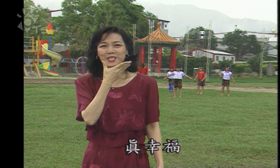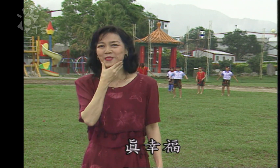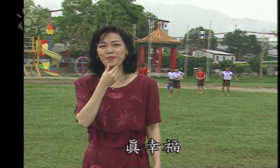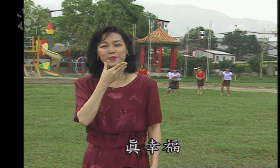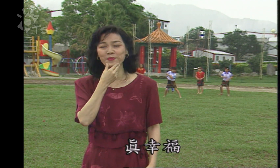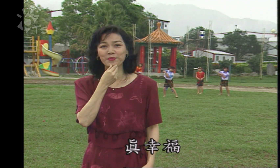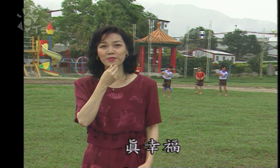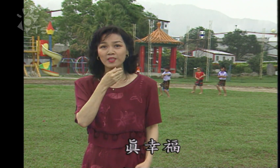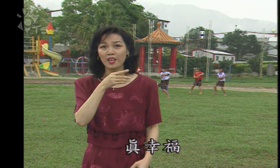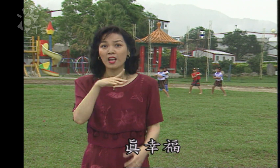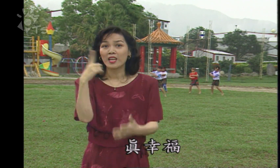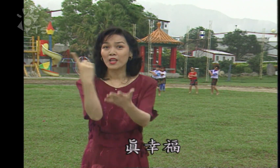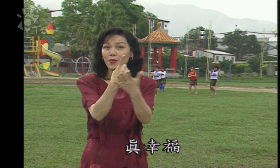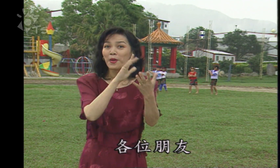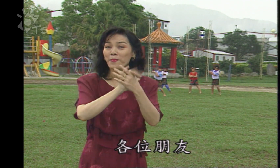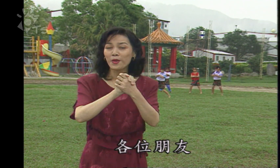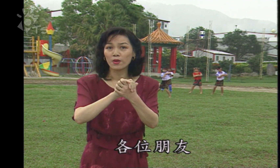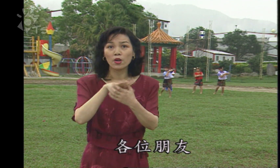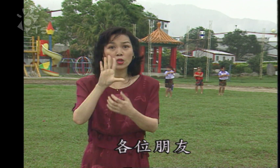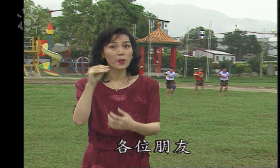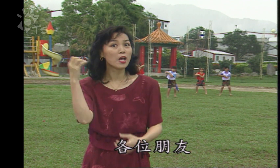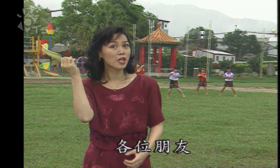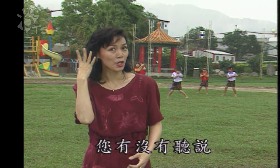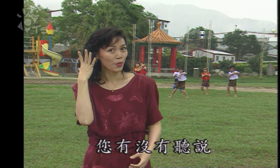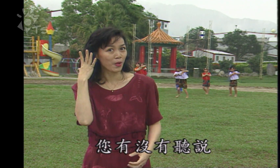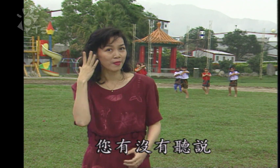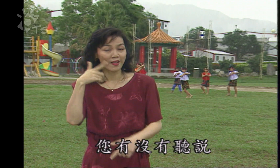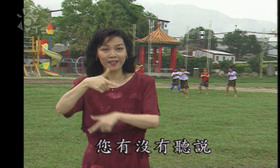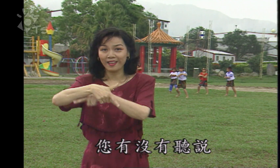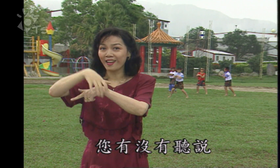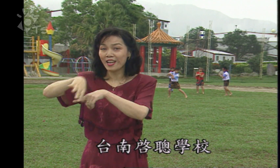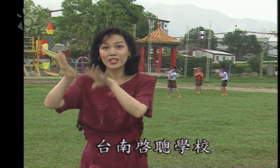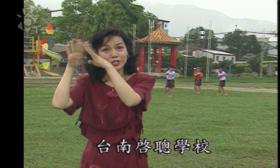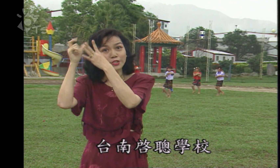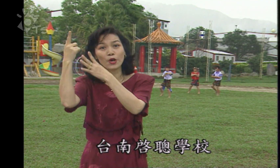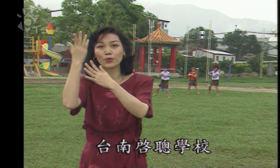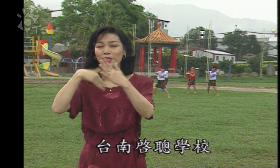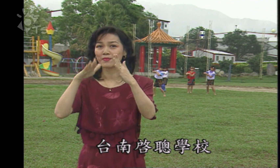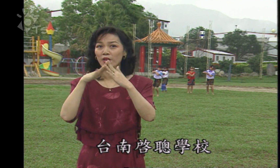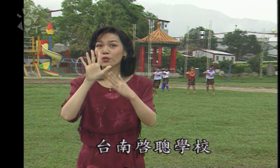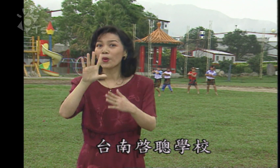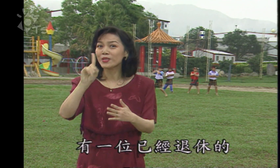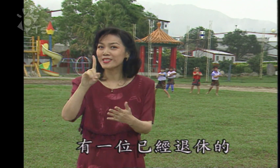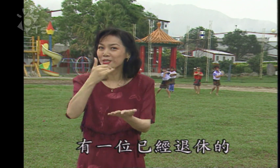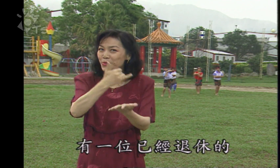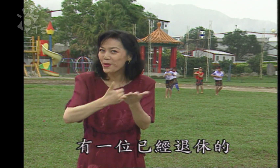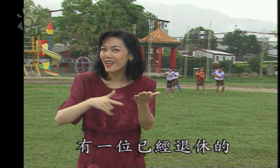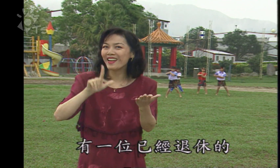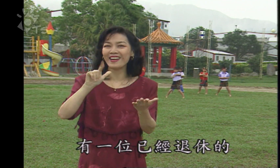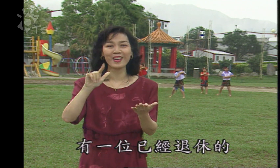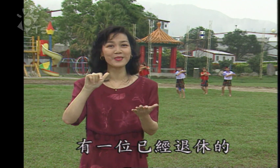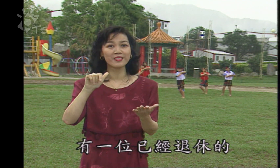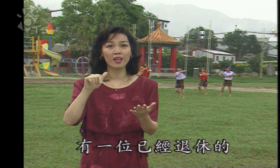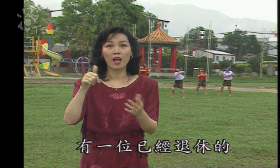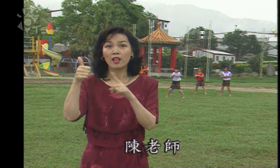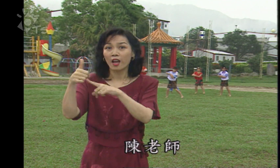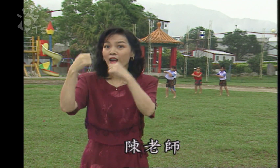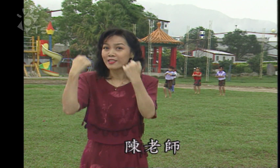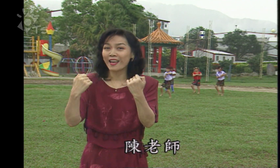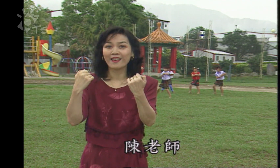福。各位朋友，你有没有听说台南启聪学校有一位已经退休的陈老师，